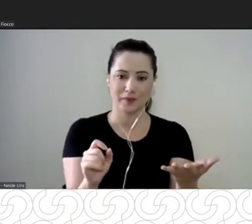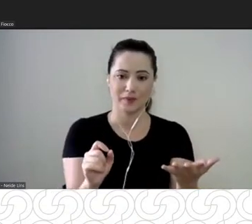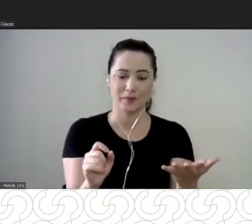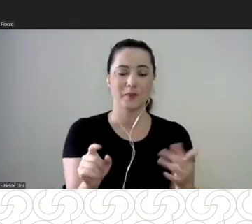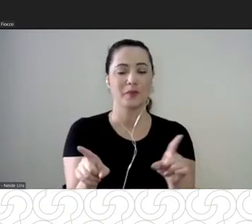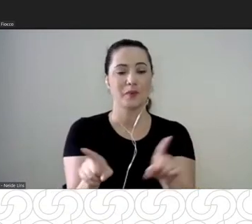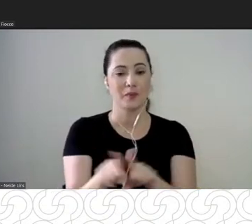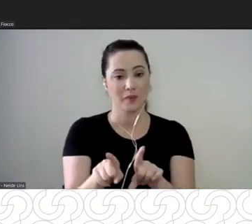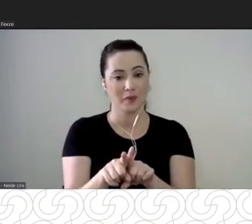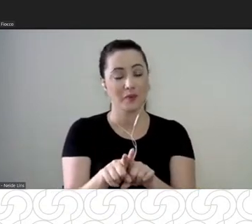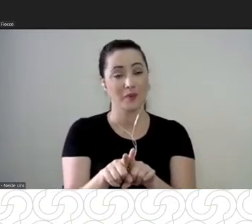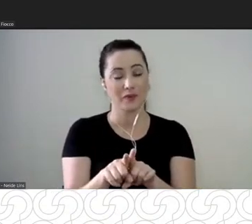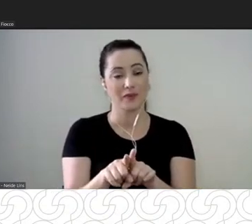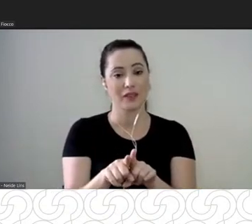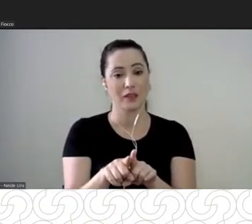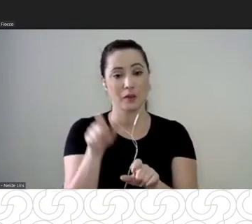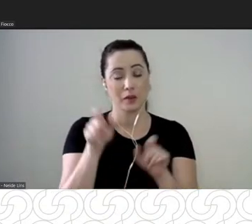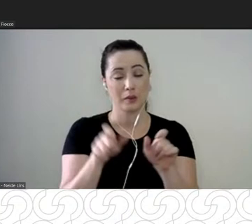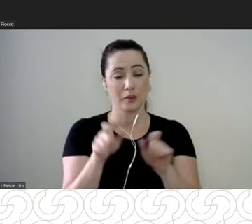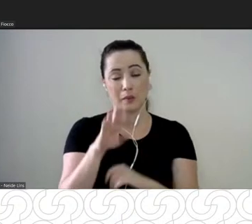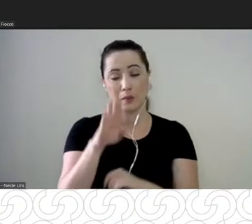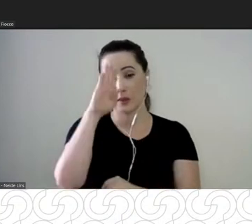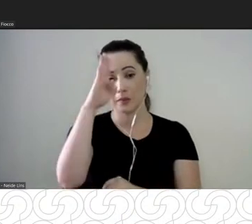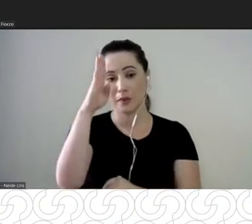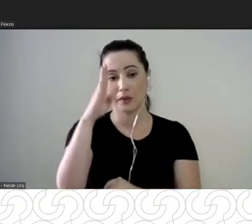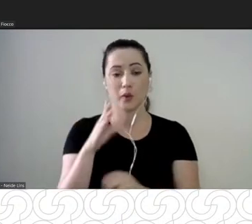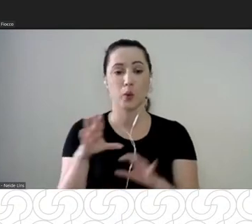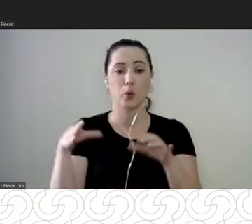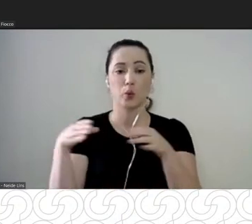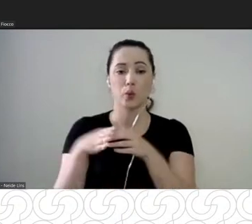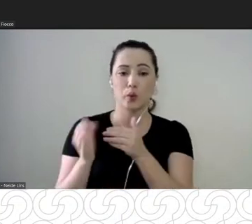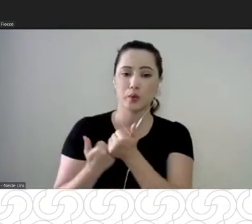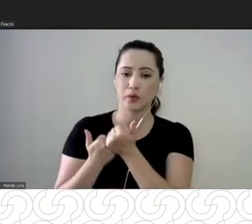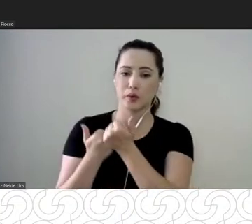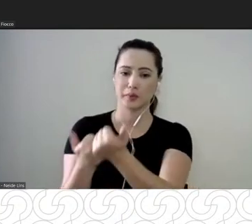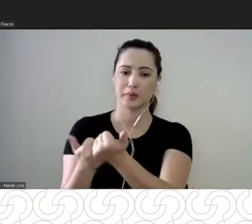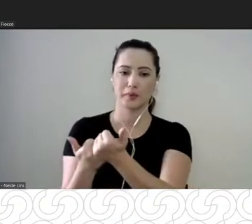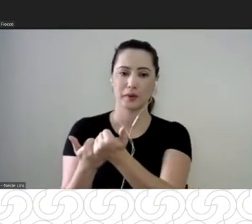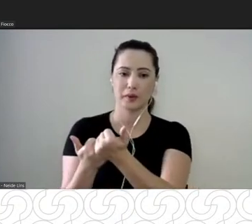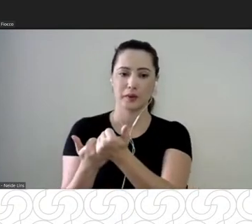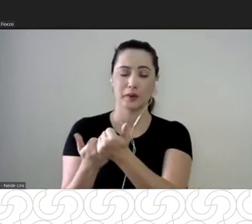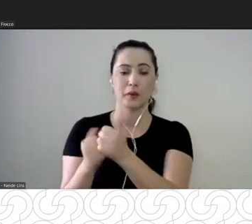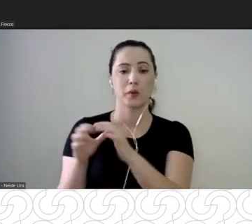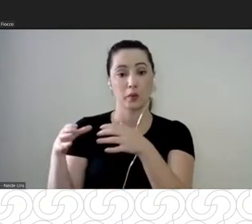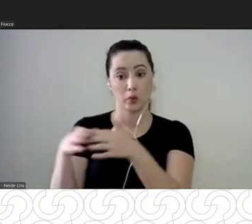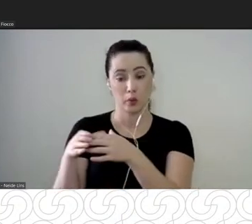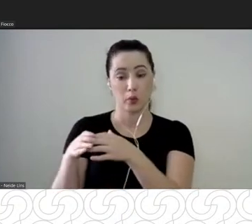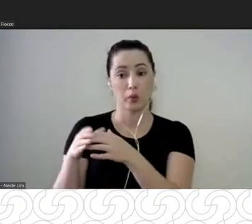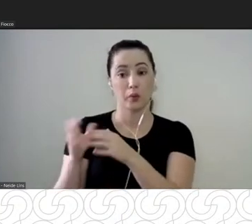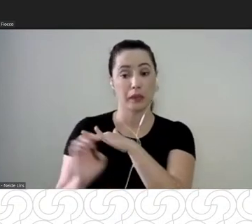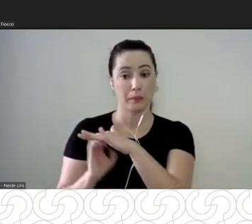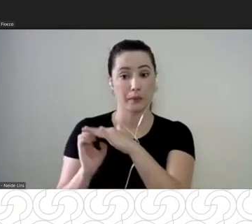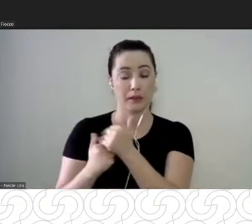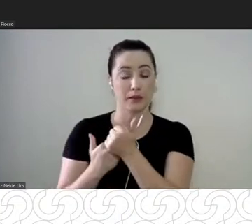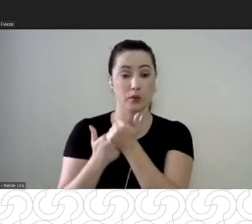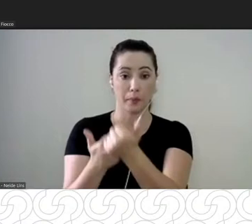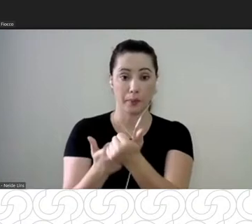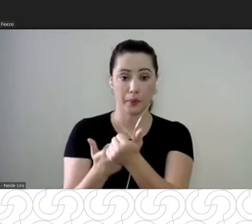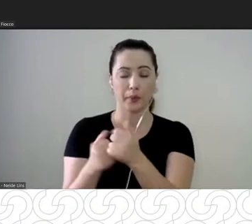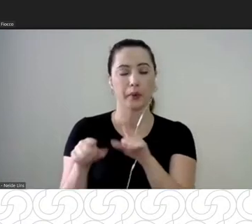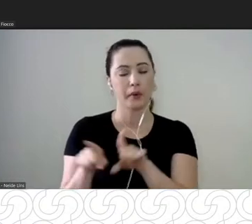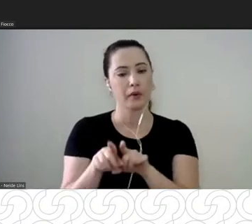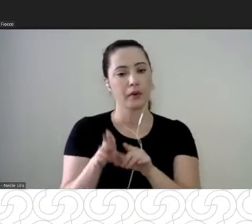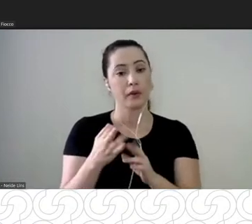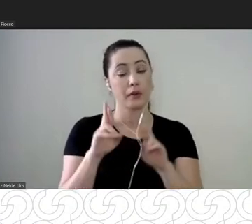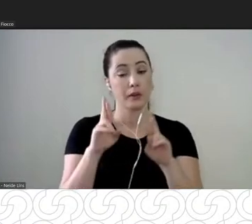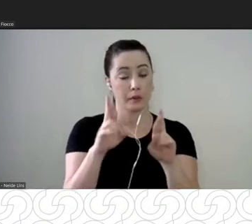inclusive ou sobretudo o pessoal de apoio da produtora, e esperar que amanhã,